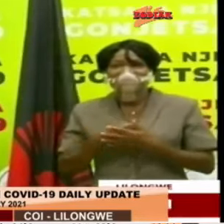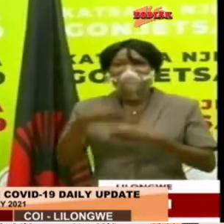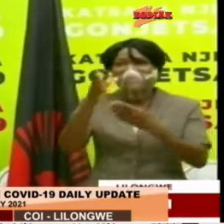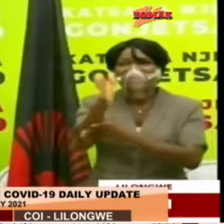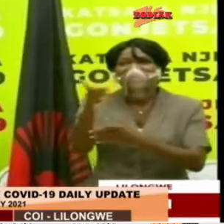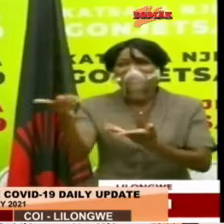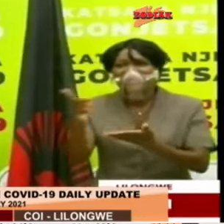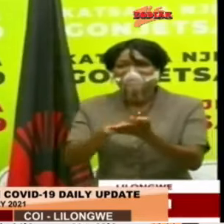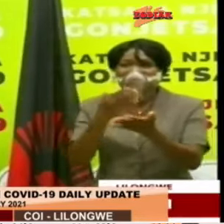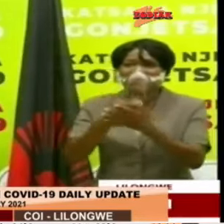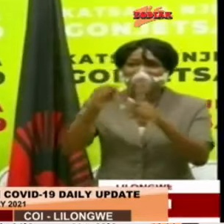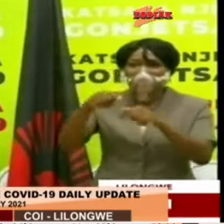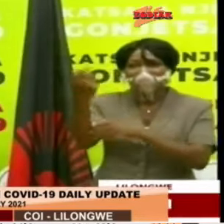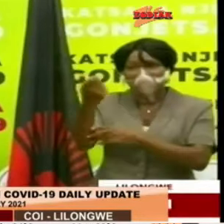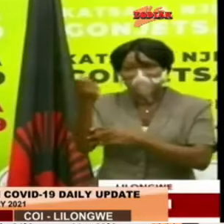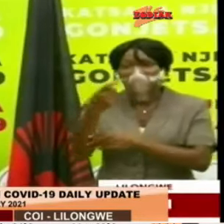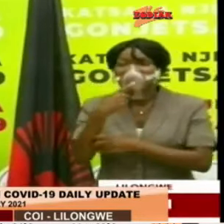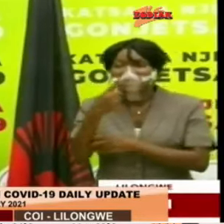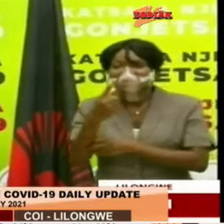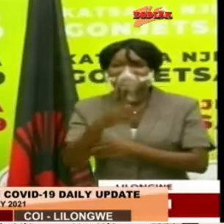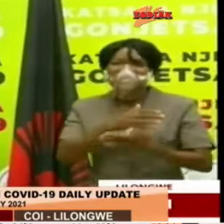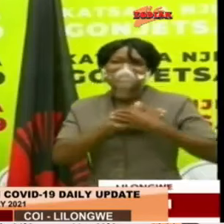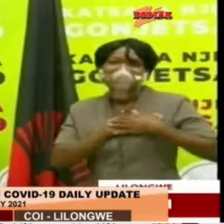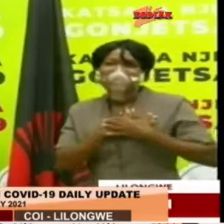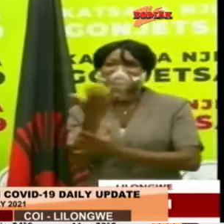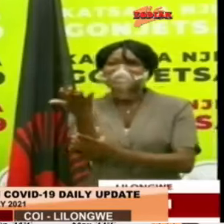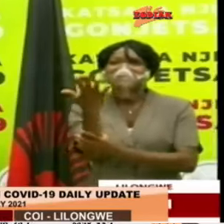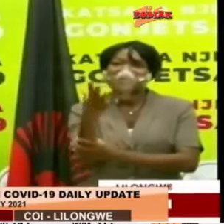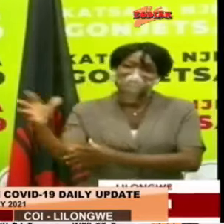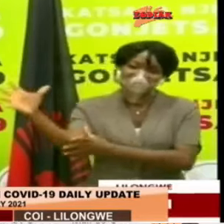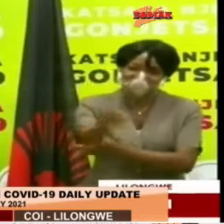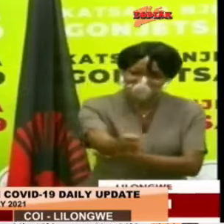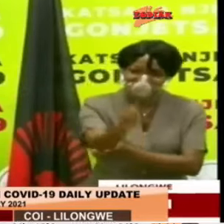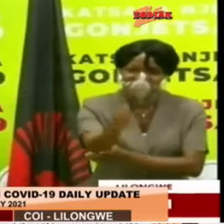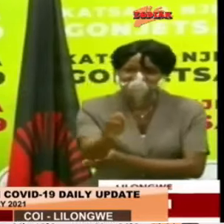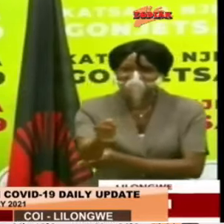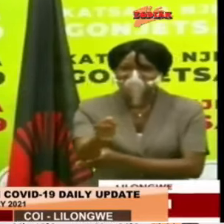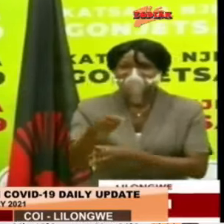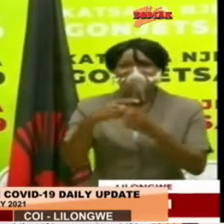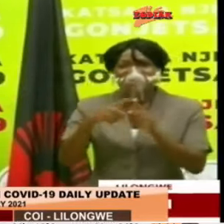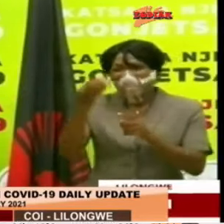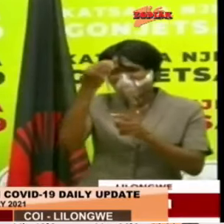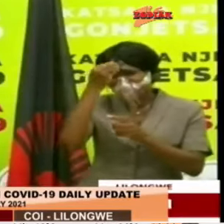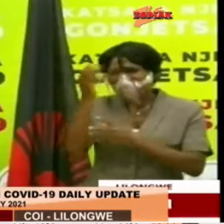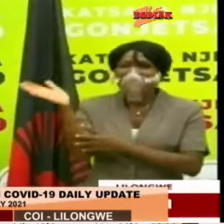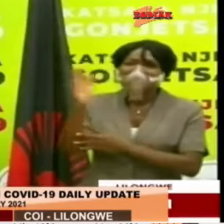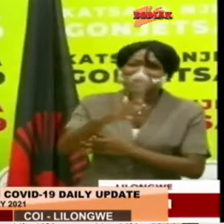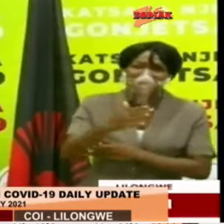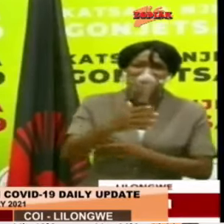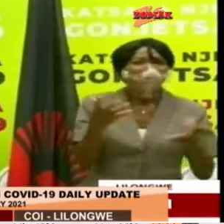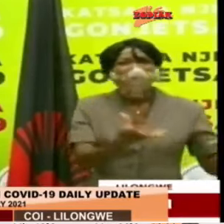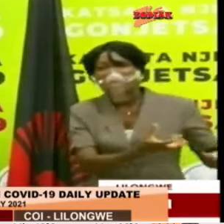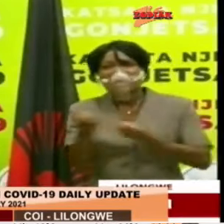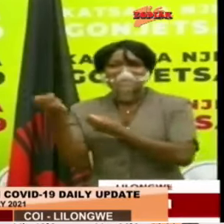manja koma anabwera ndani nkuzatiranda ufulu umenewo oti tizipatsana moni